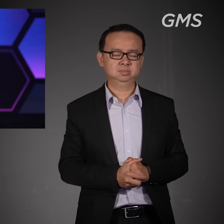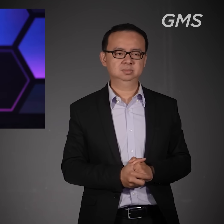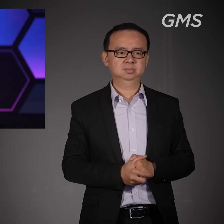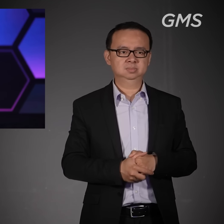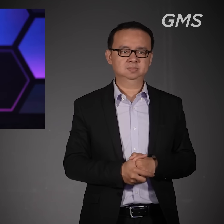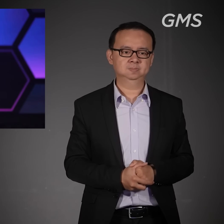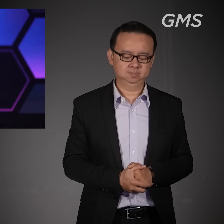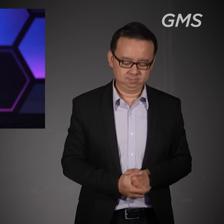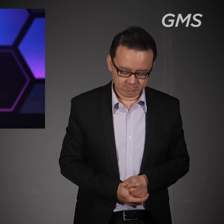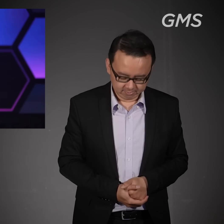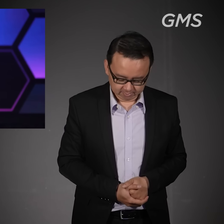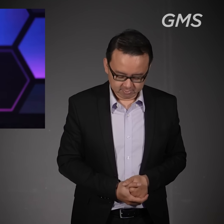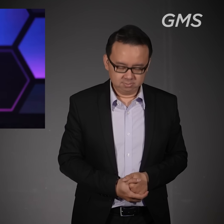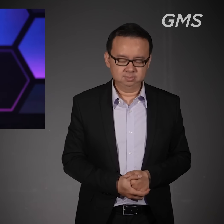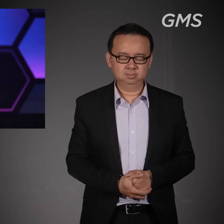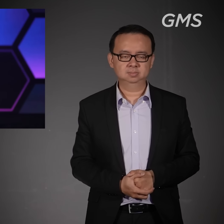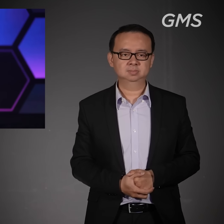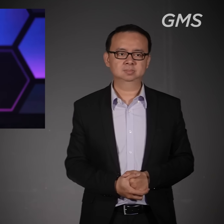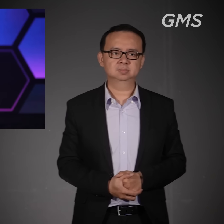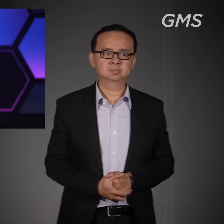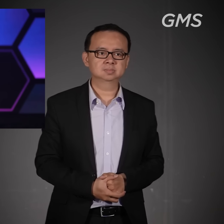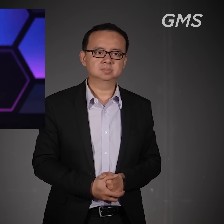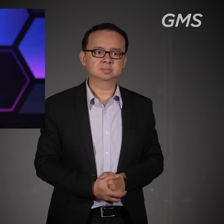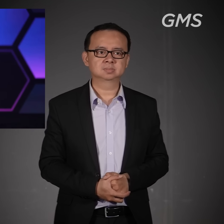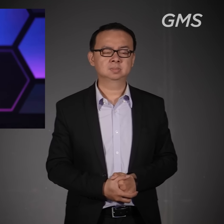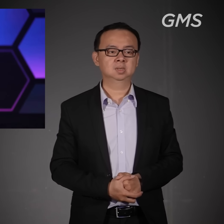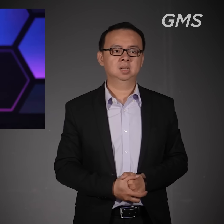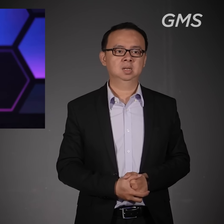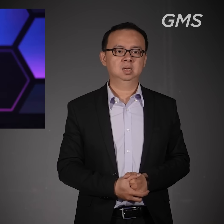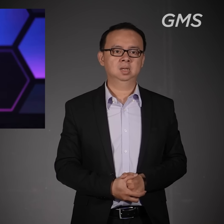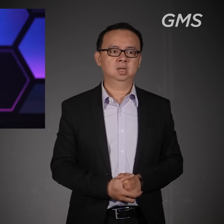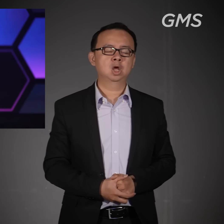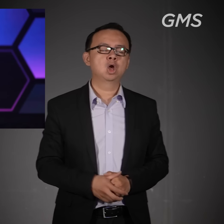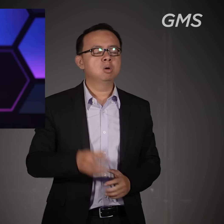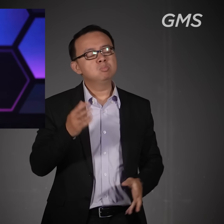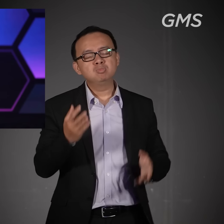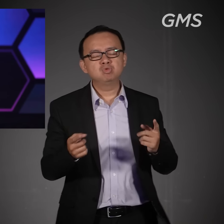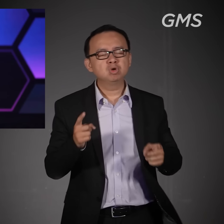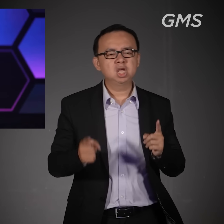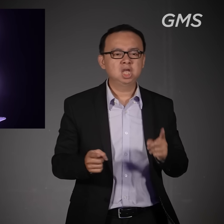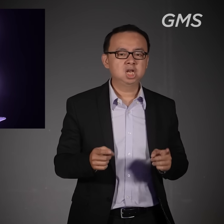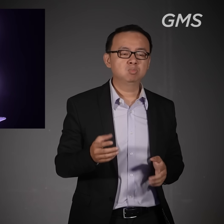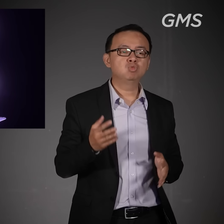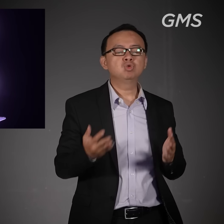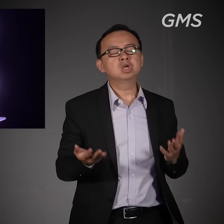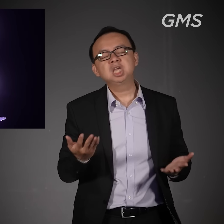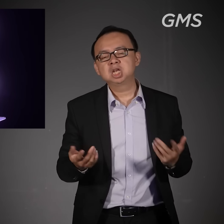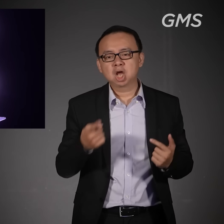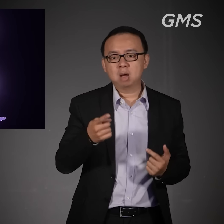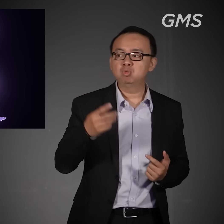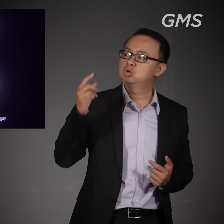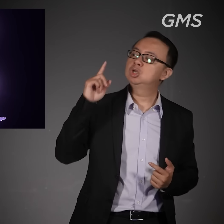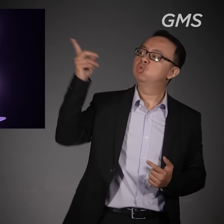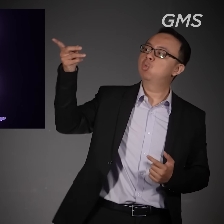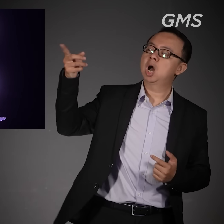ada. Lalu setelah itu kita copot perlindungan di wajah. Lalu